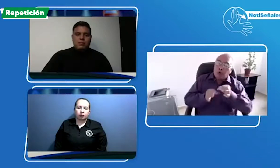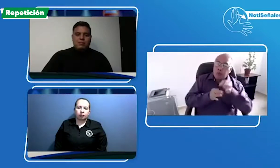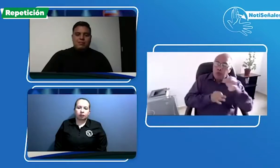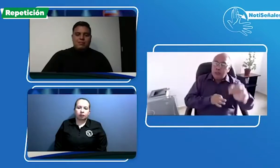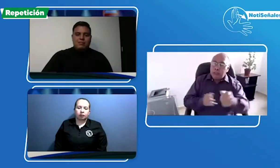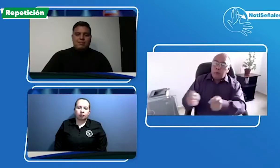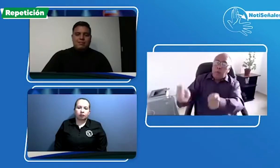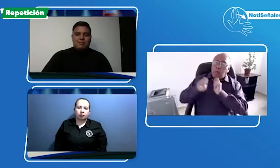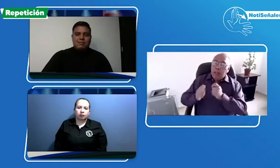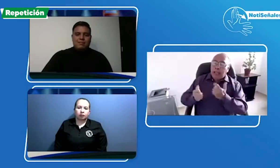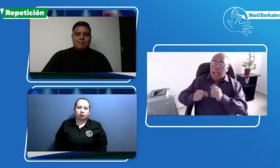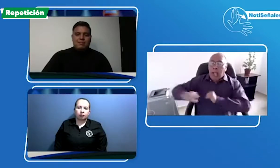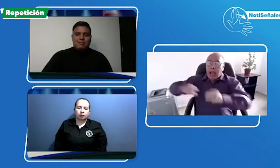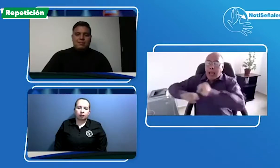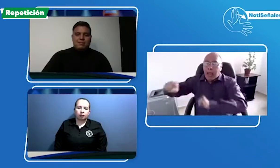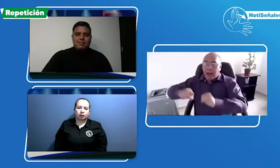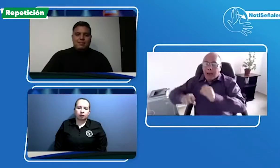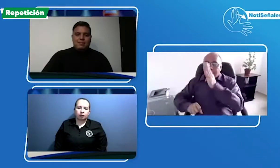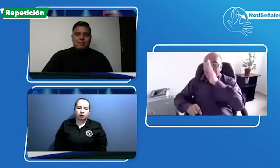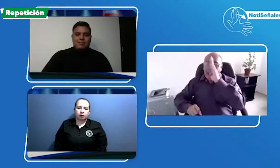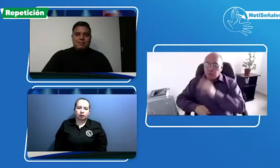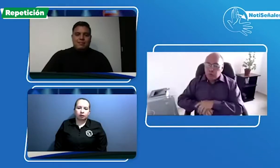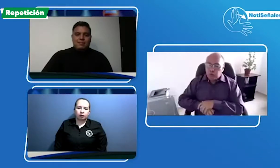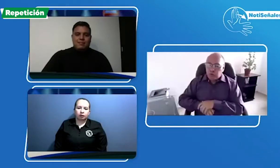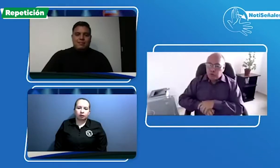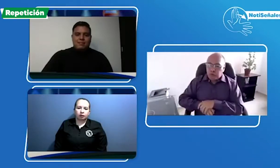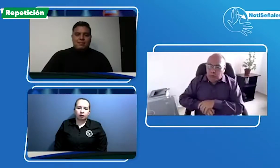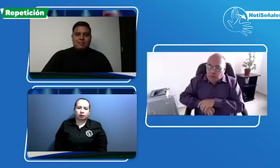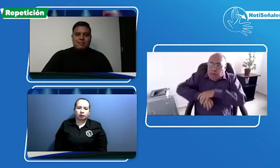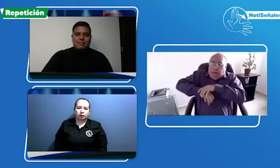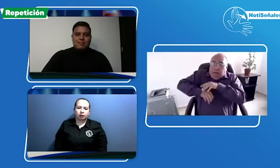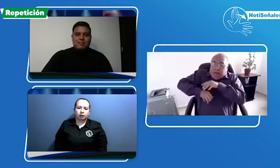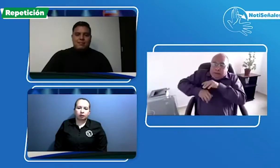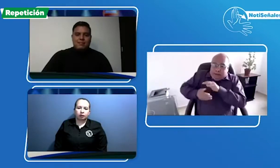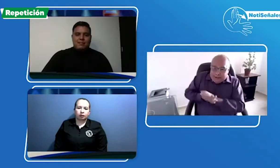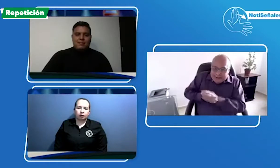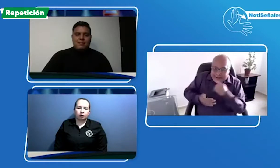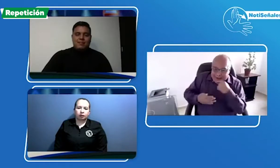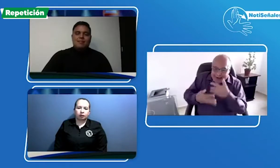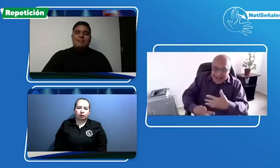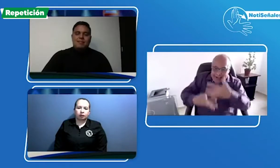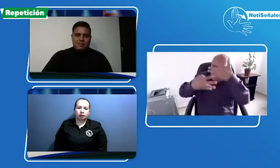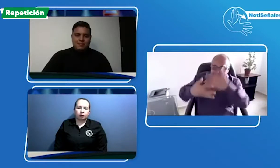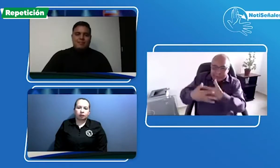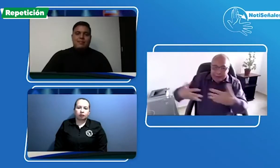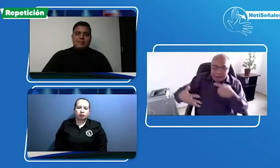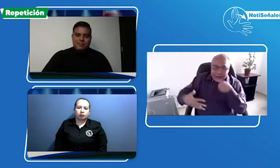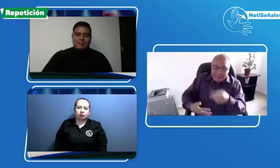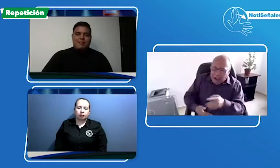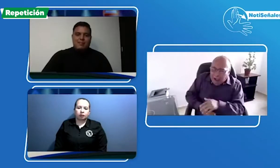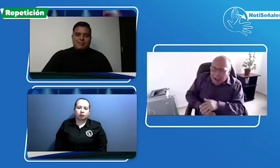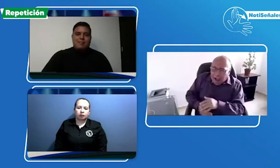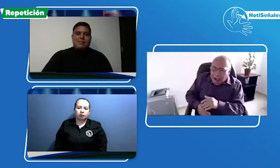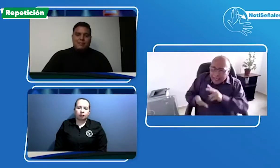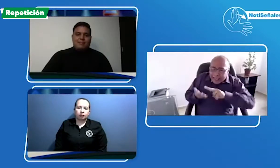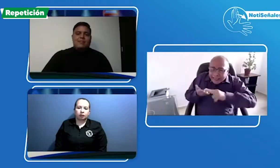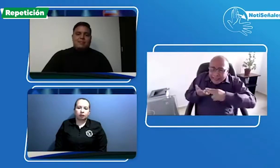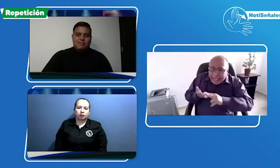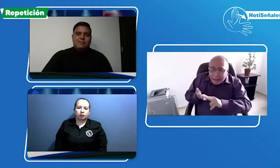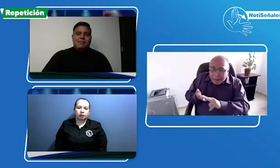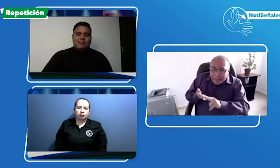cuando a nosotros se nos asignan otras acciones? Por ejemplo, la persona escribía allí decía, es que por ejemplo, si nos